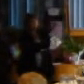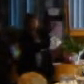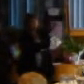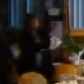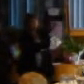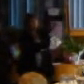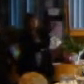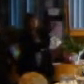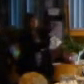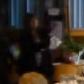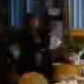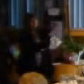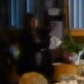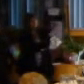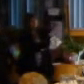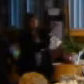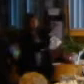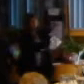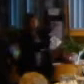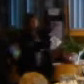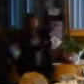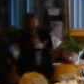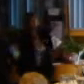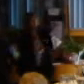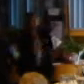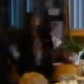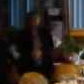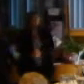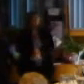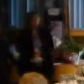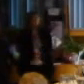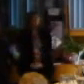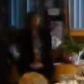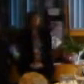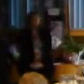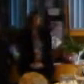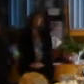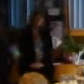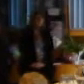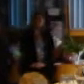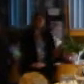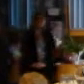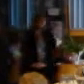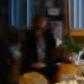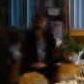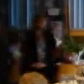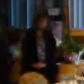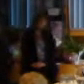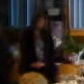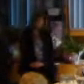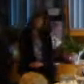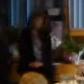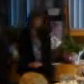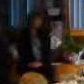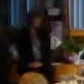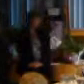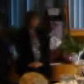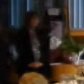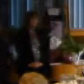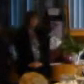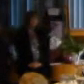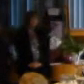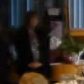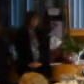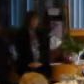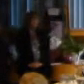ardieron las calderas de toda Alejandría. También es impresionante la historia de Savonarola,